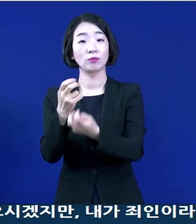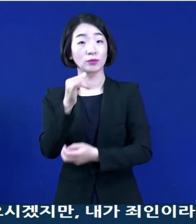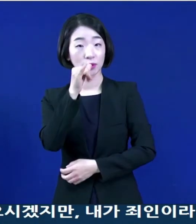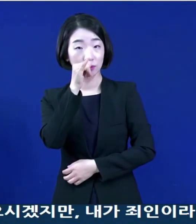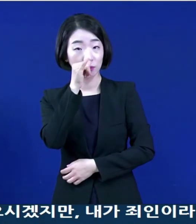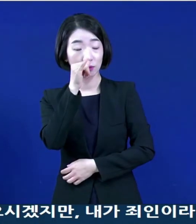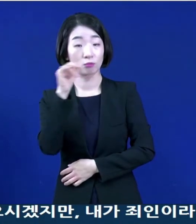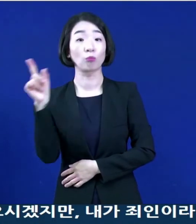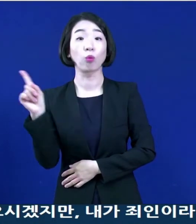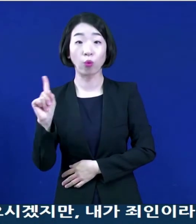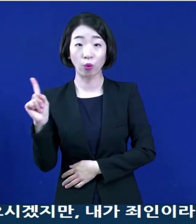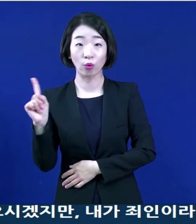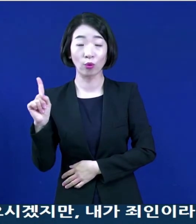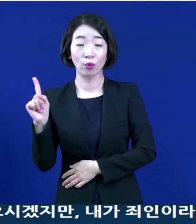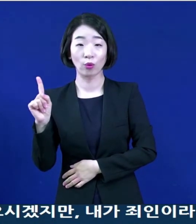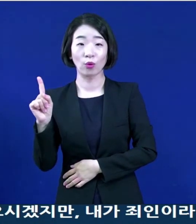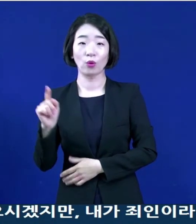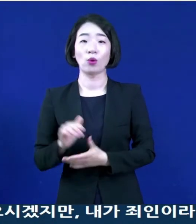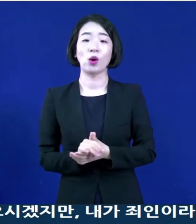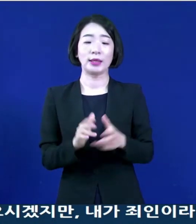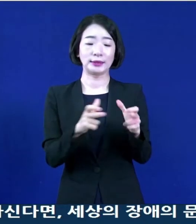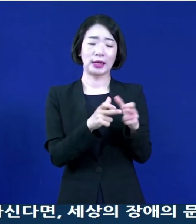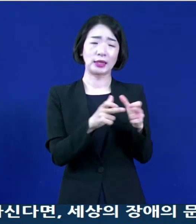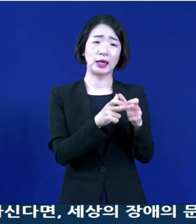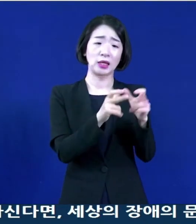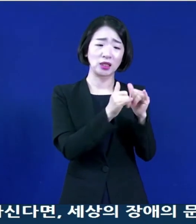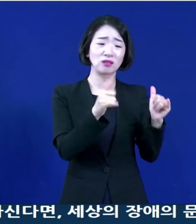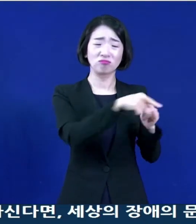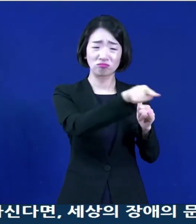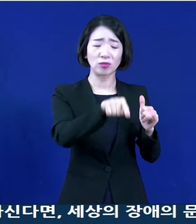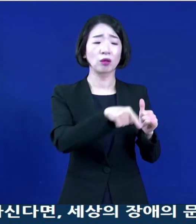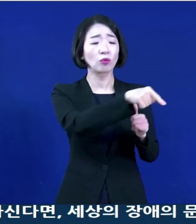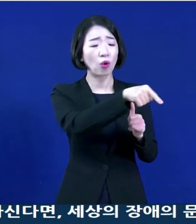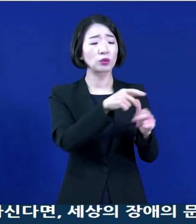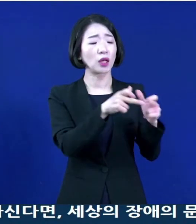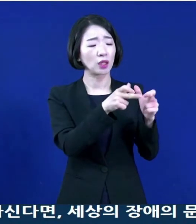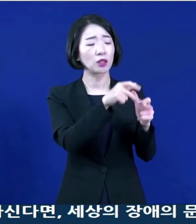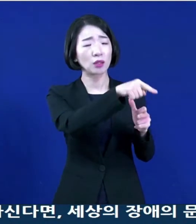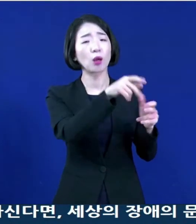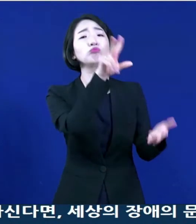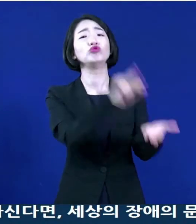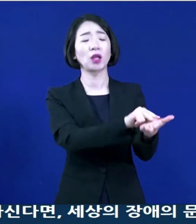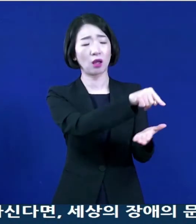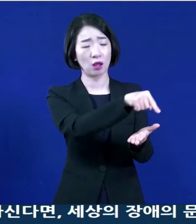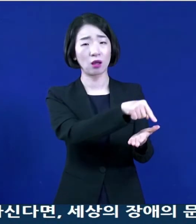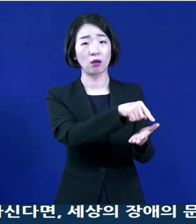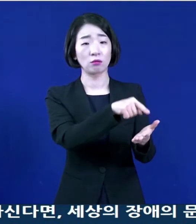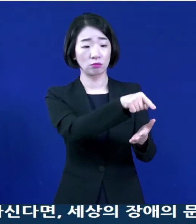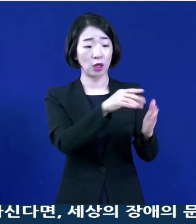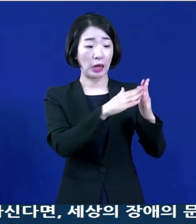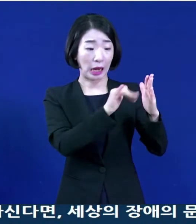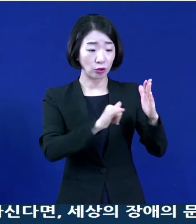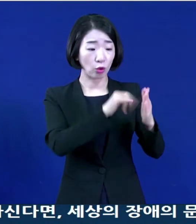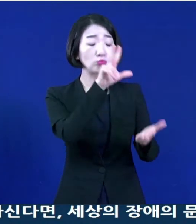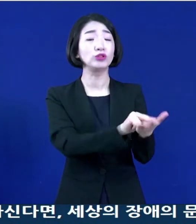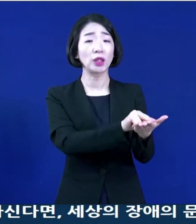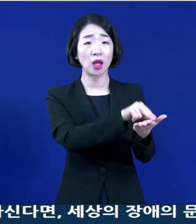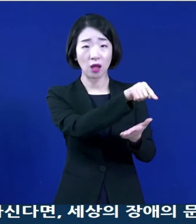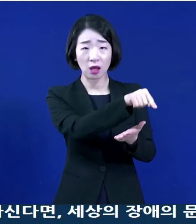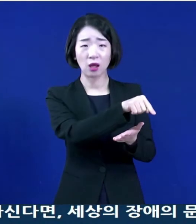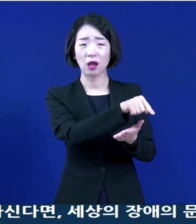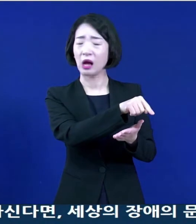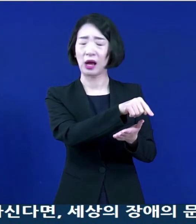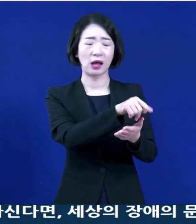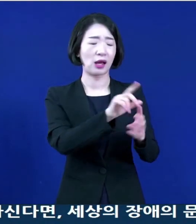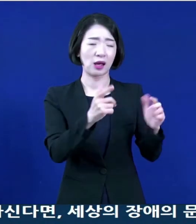겁니다. 장애는 장애인들의 문제가 아니요, 장애인들은 장애인 가족만의 문제가 아니요, 그저 장애는 이